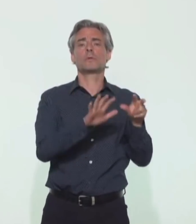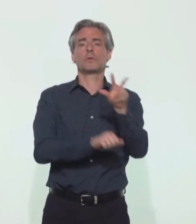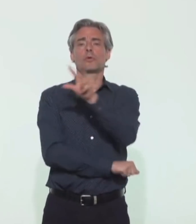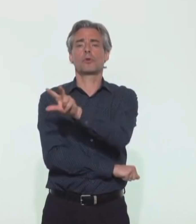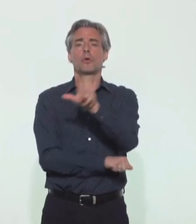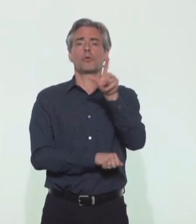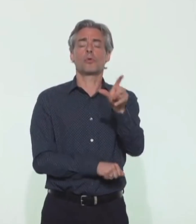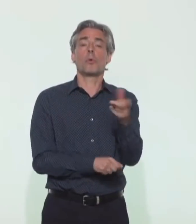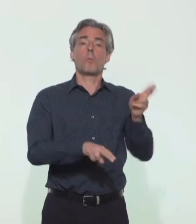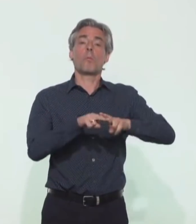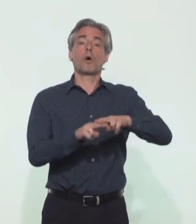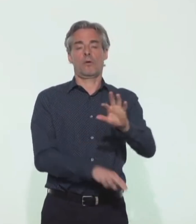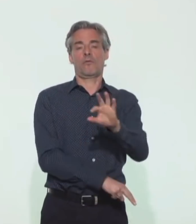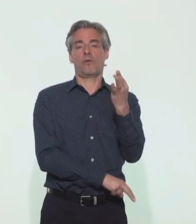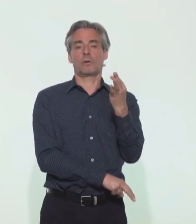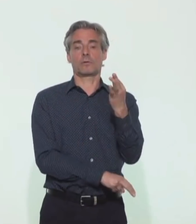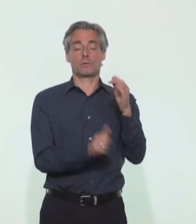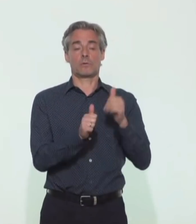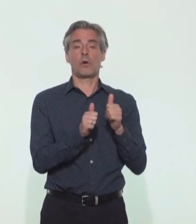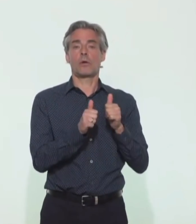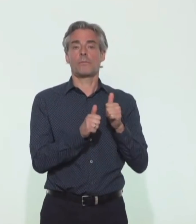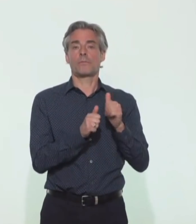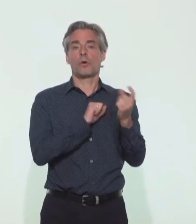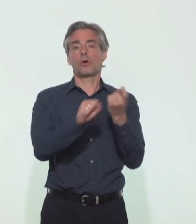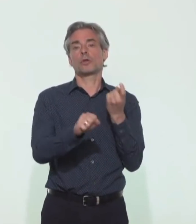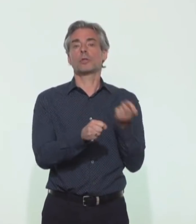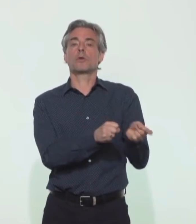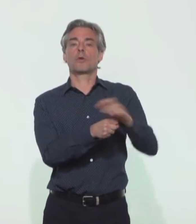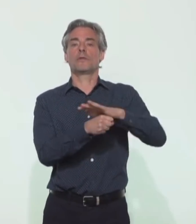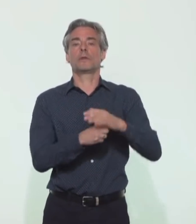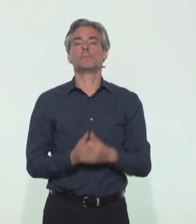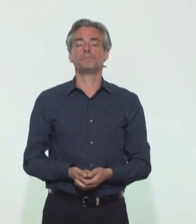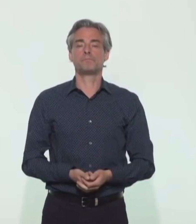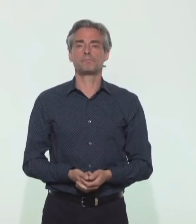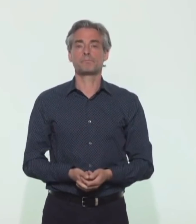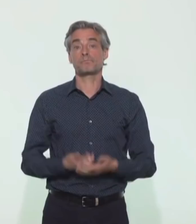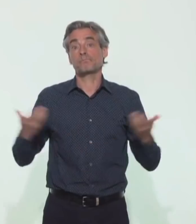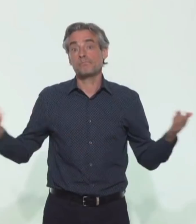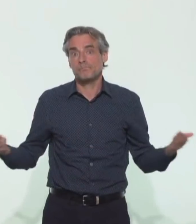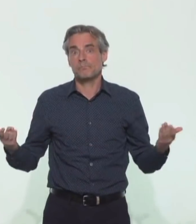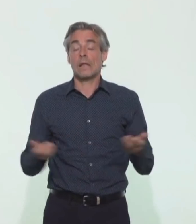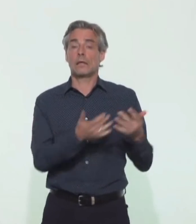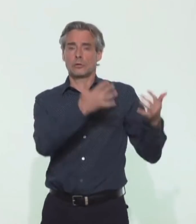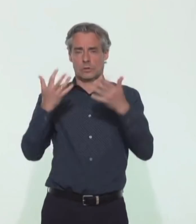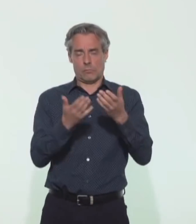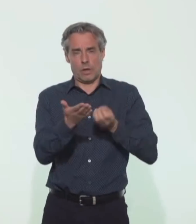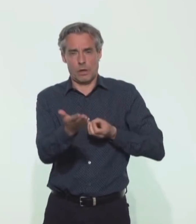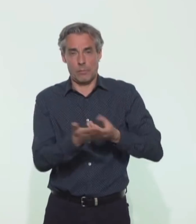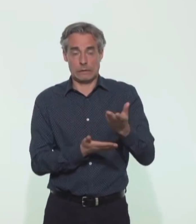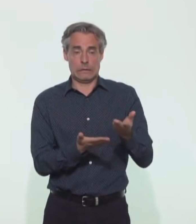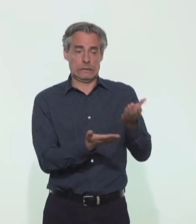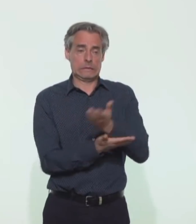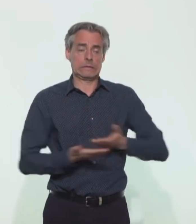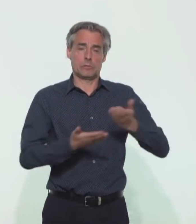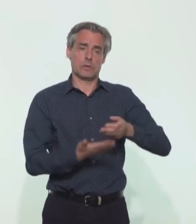832 décès en France en lien avec l'épidémie Covid. Et donc je redonne le chiffre des cas